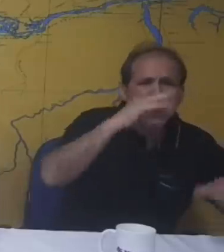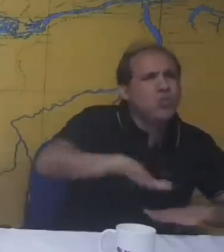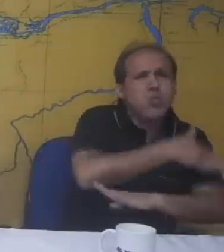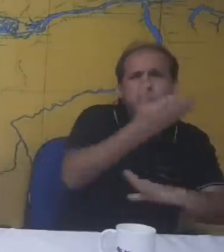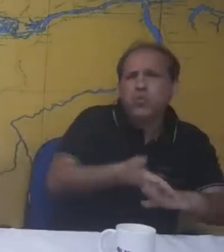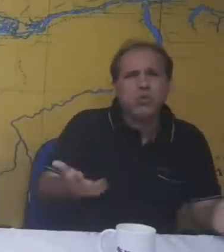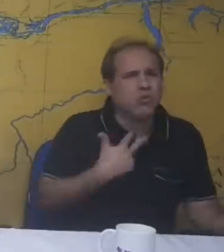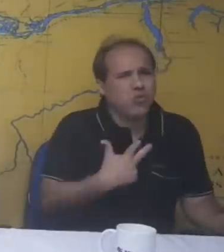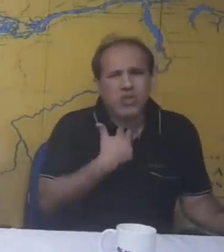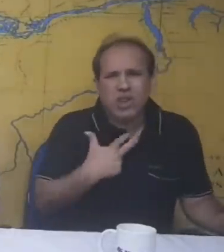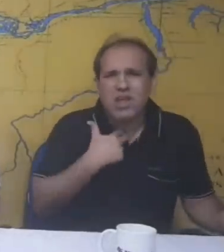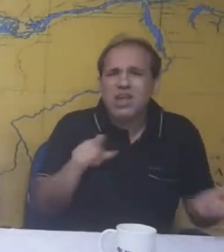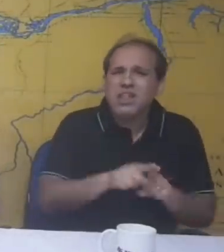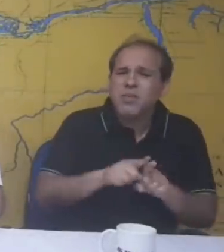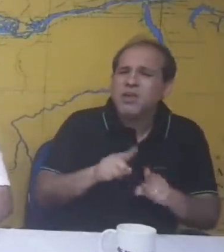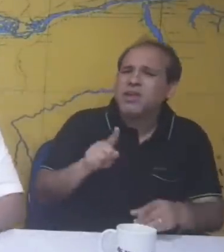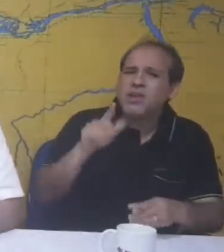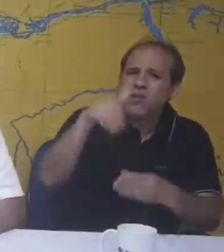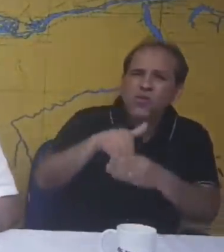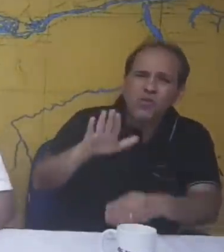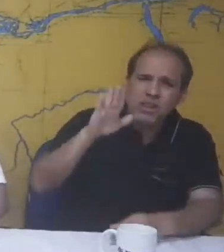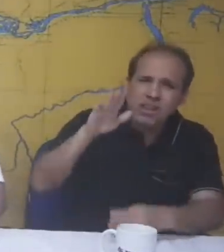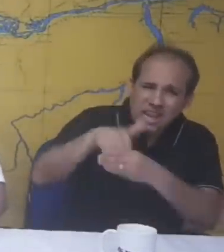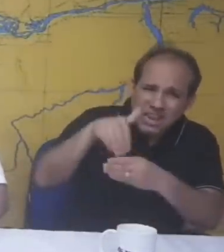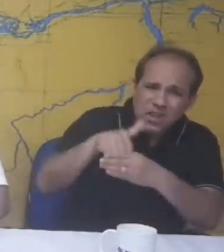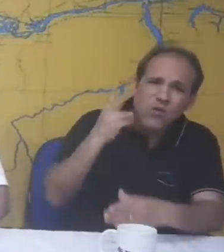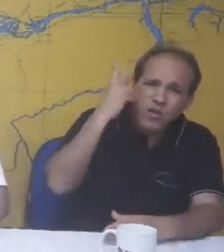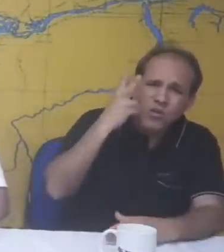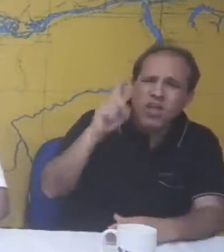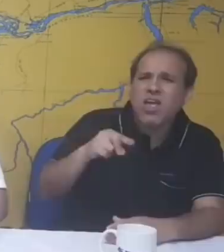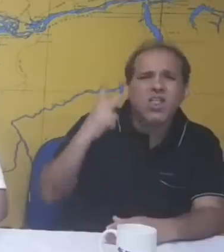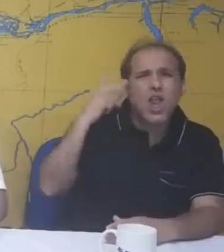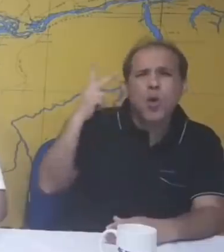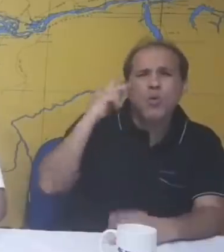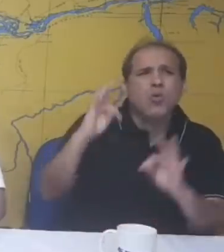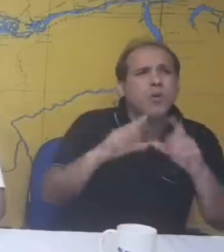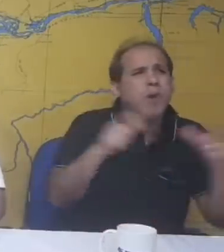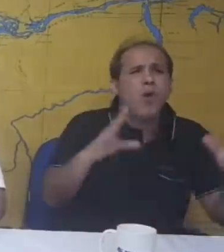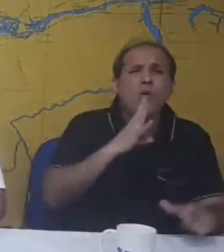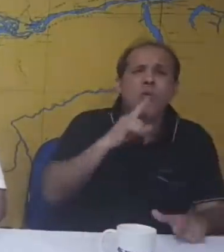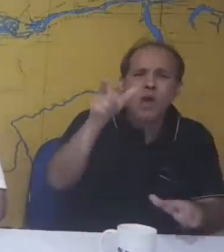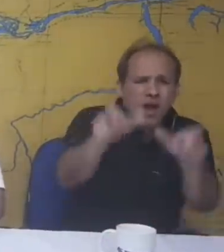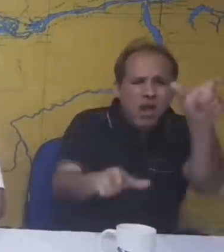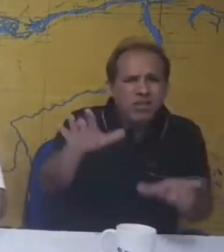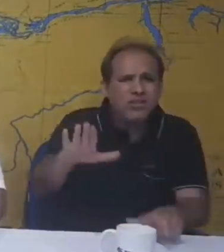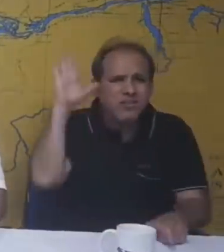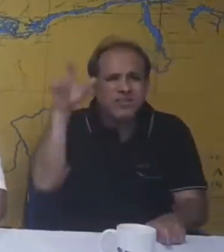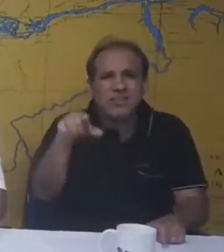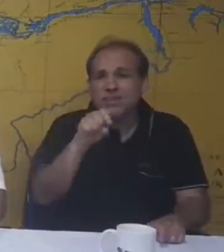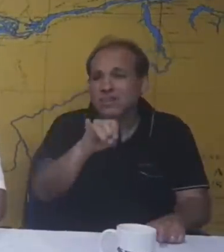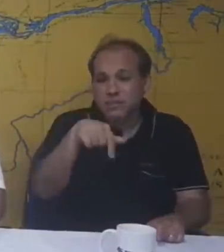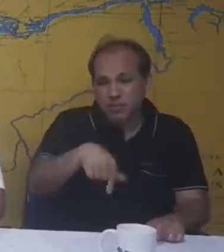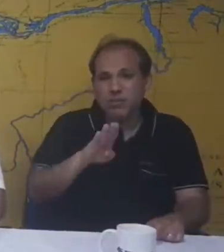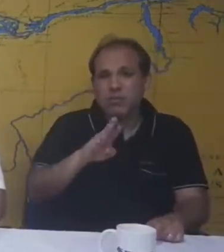né? E a eleição para vereador tem uma coisa muito tranquila, meu. Todo mundo conhece aquela pessoa na cidade. Você pegar aqui, nós estamos